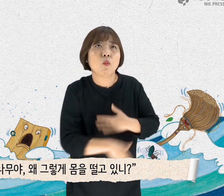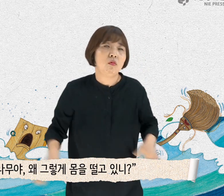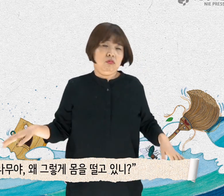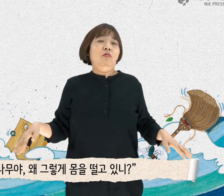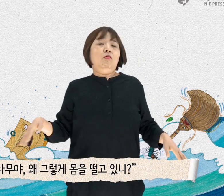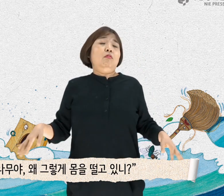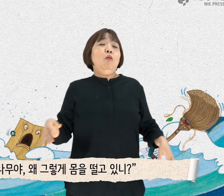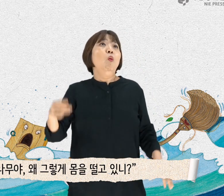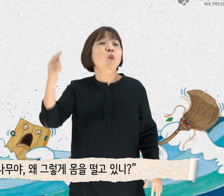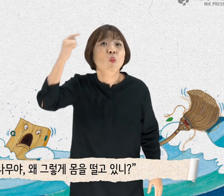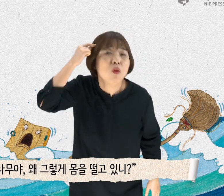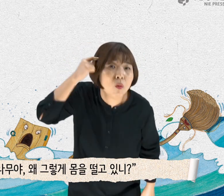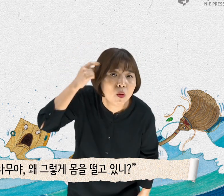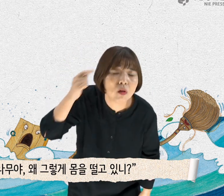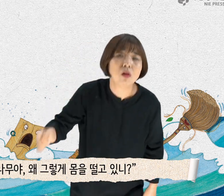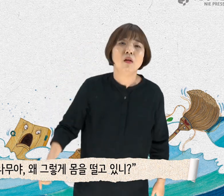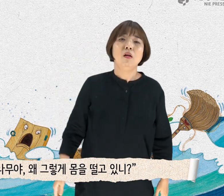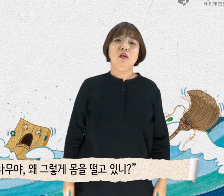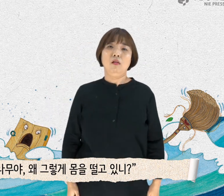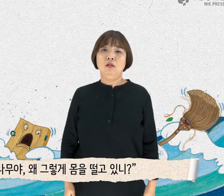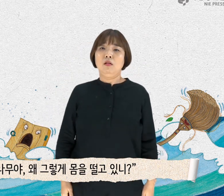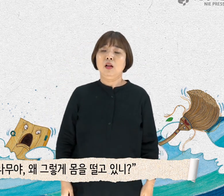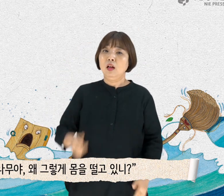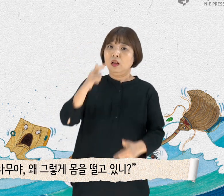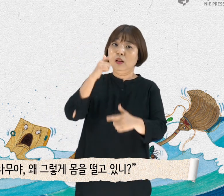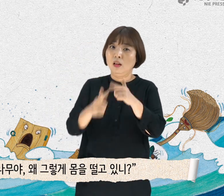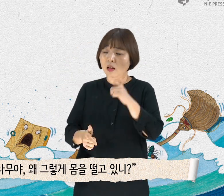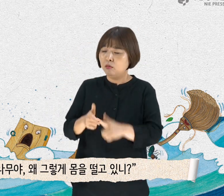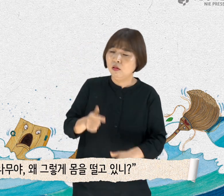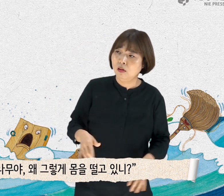나무야, 왜 그렇게 몸을 떨고 있니?